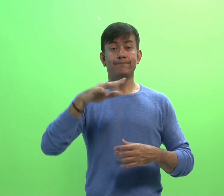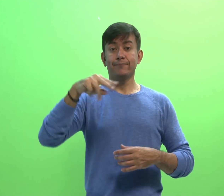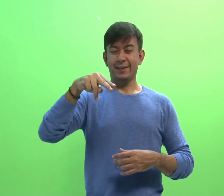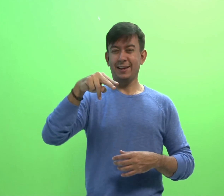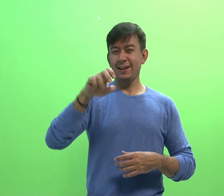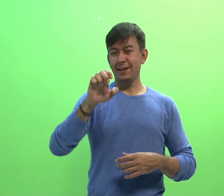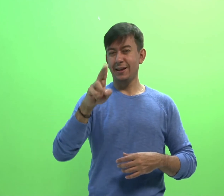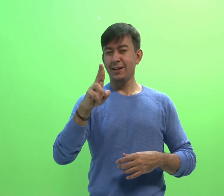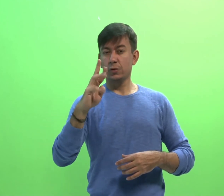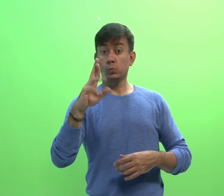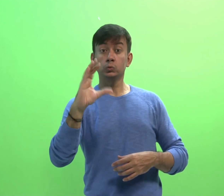corpo.